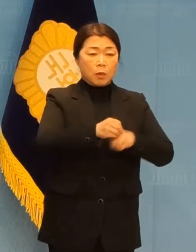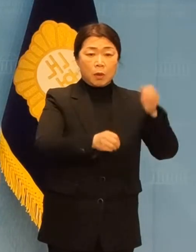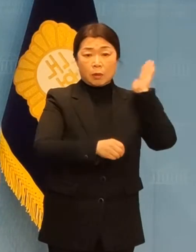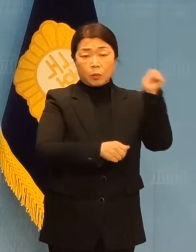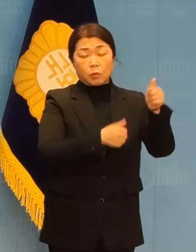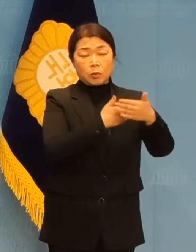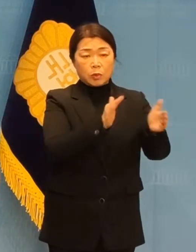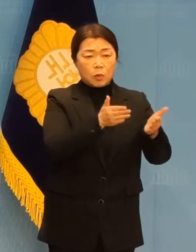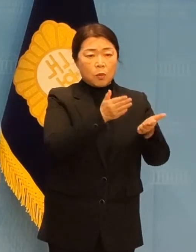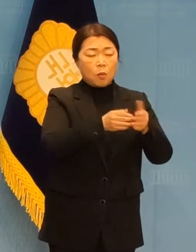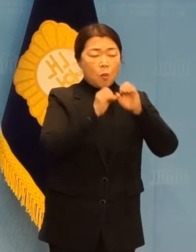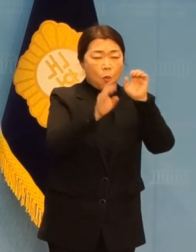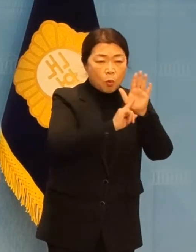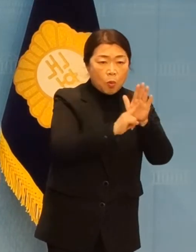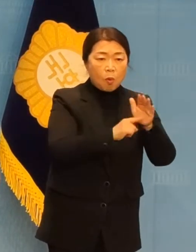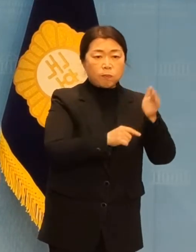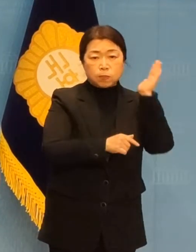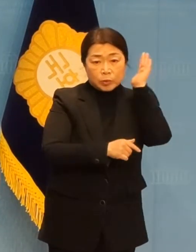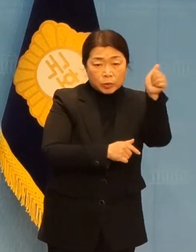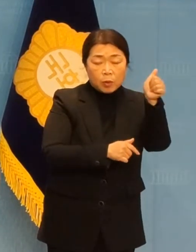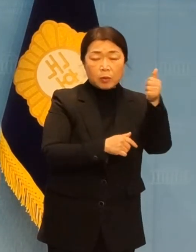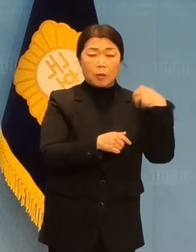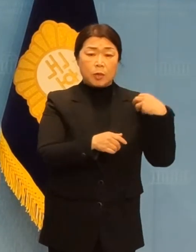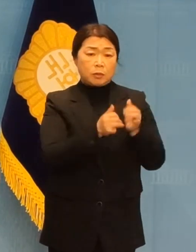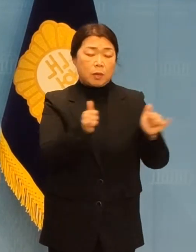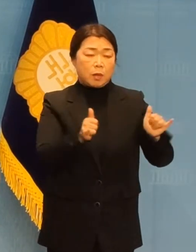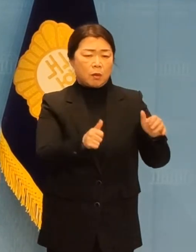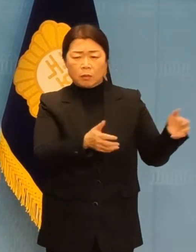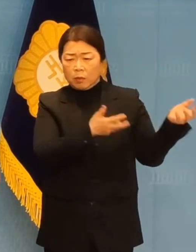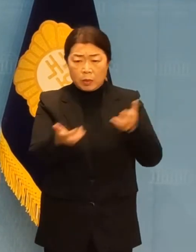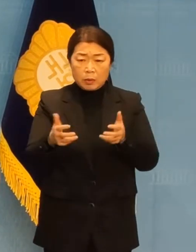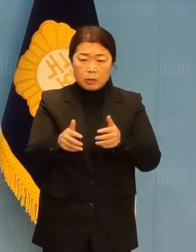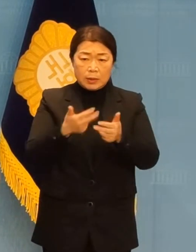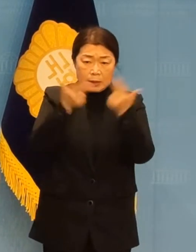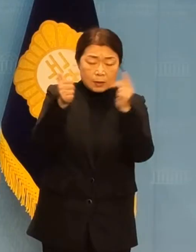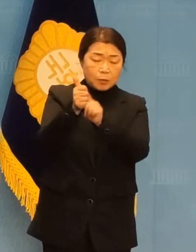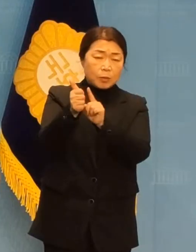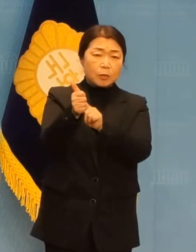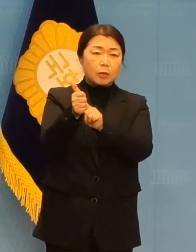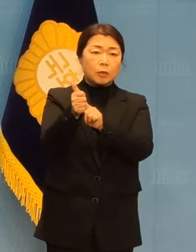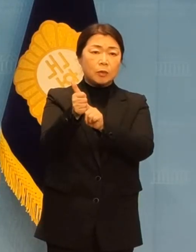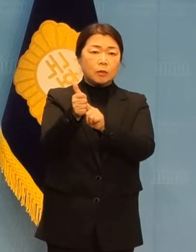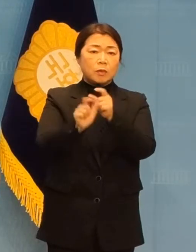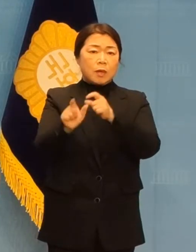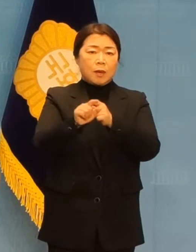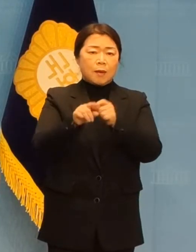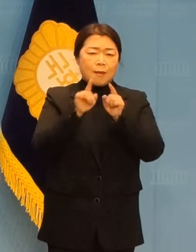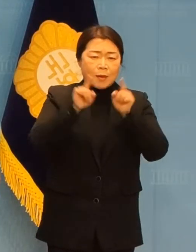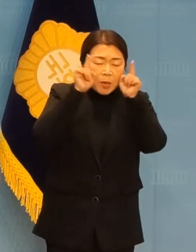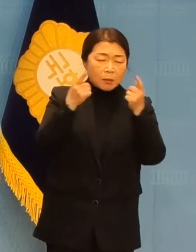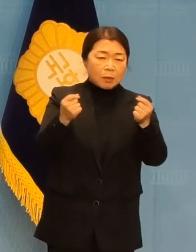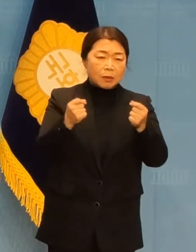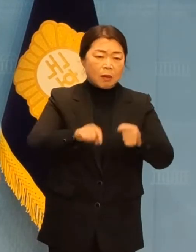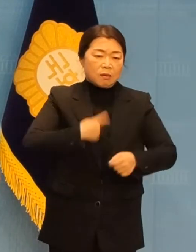등이 동원돼서 이재명을 더욱 악마해서